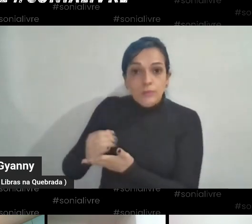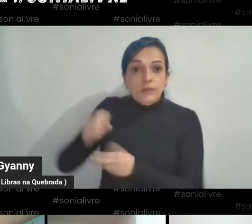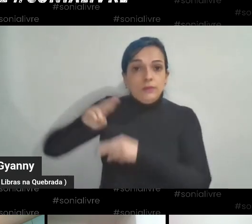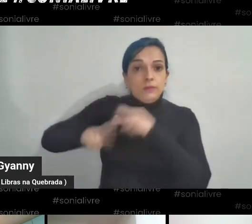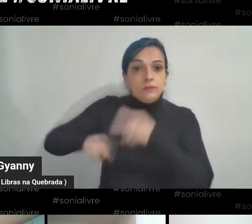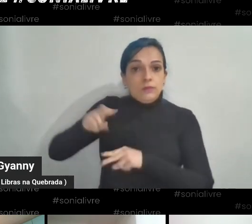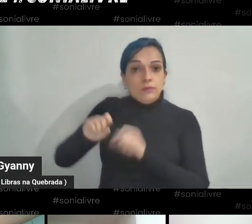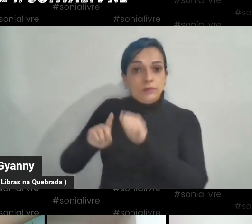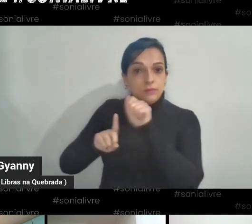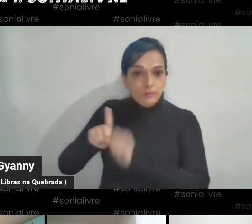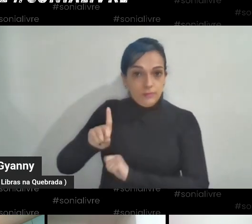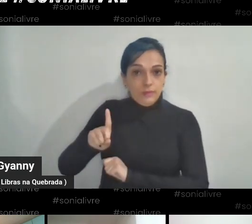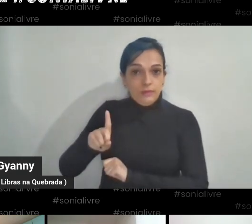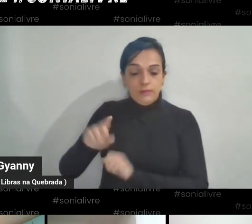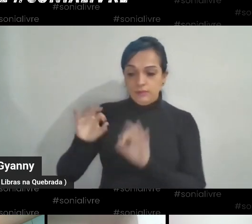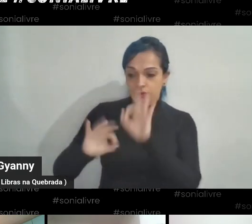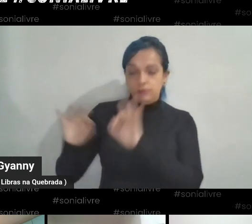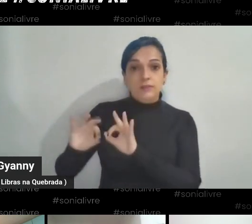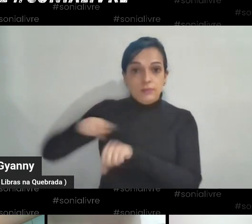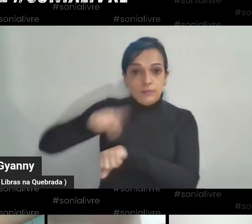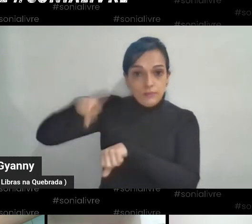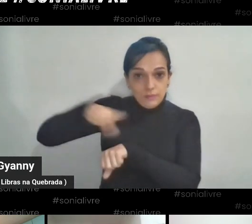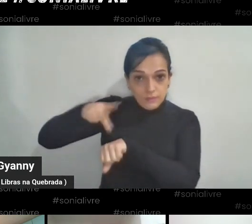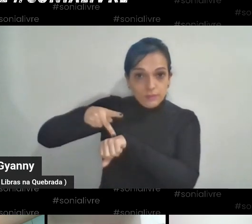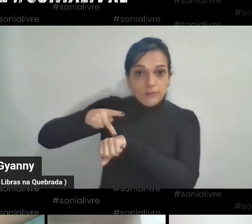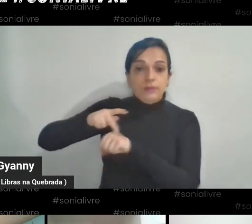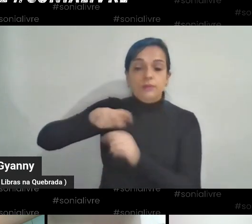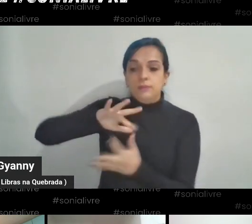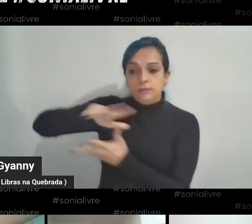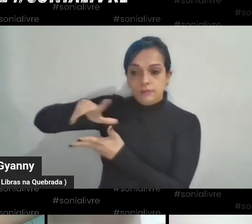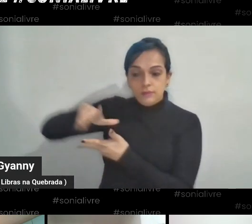Organização Internacional do Trabalho, a Cleide foi para a